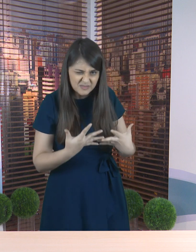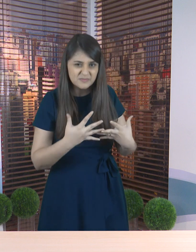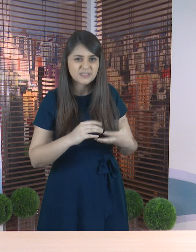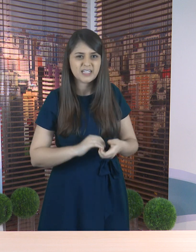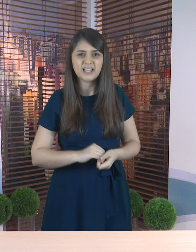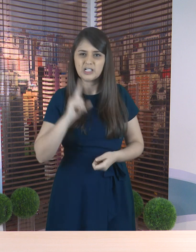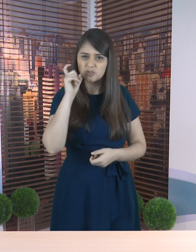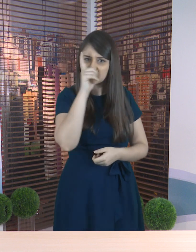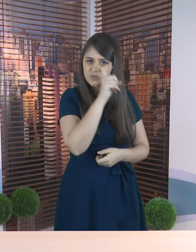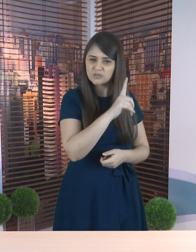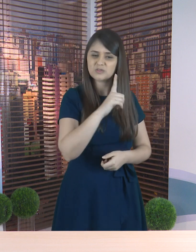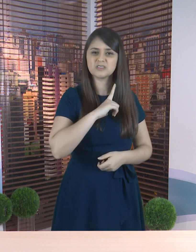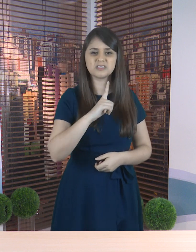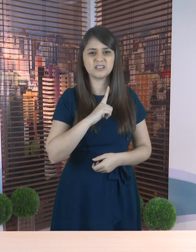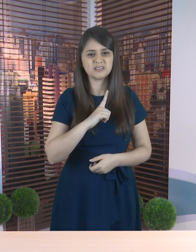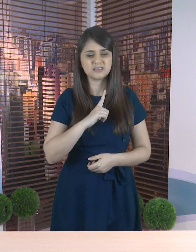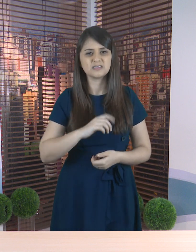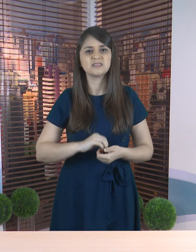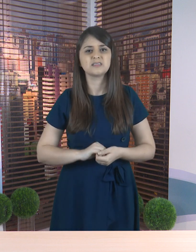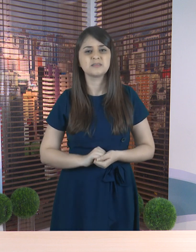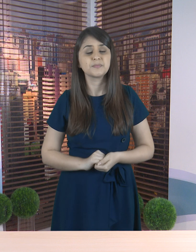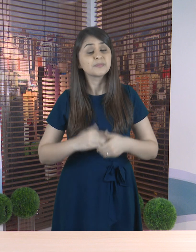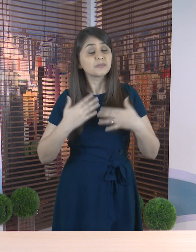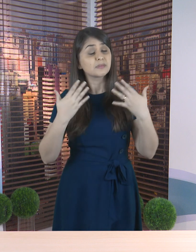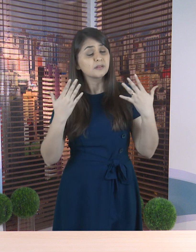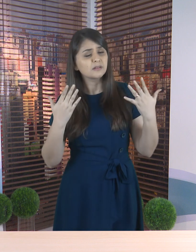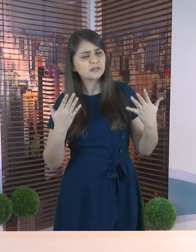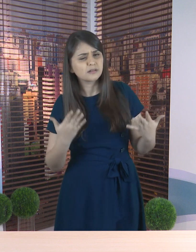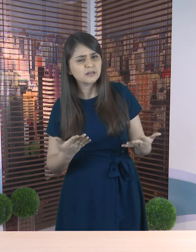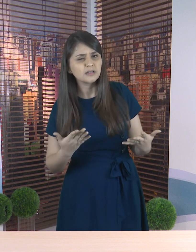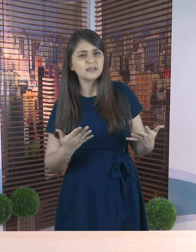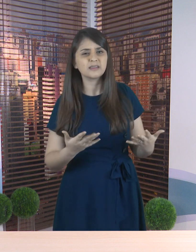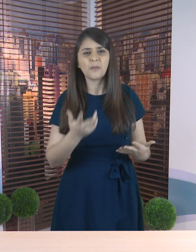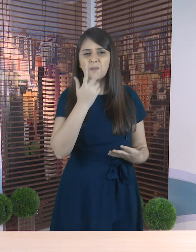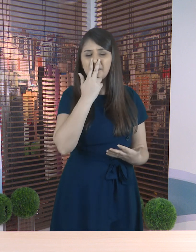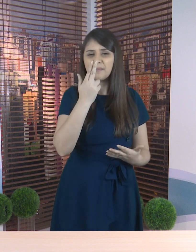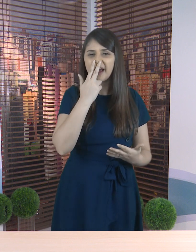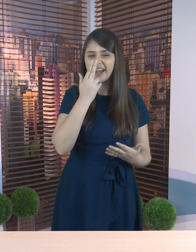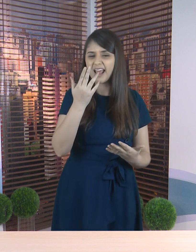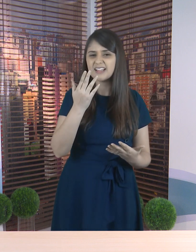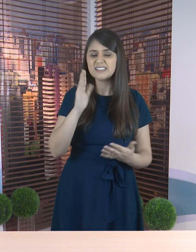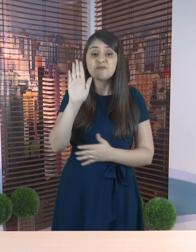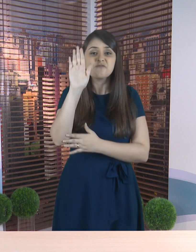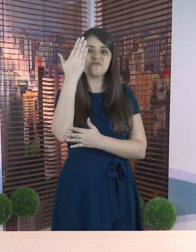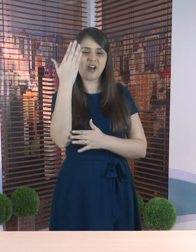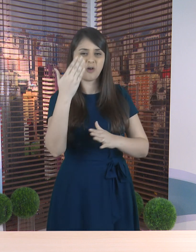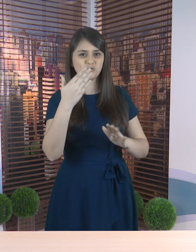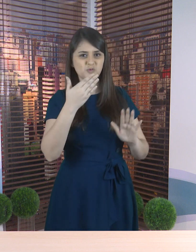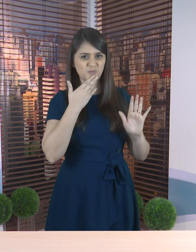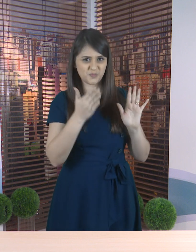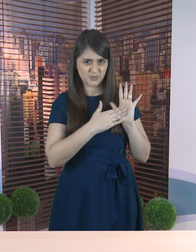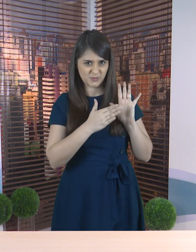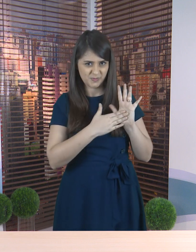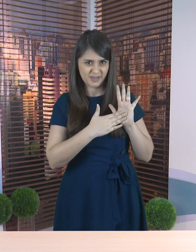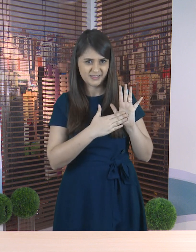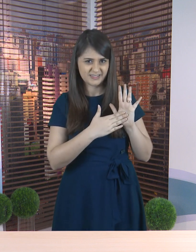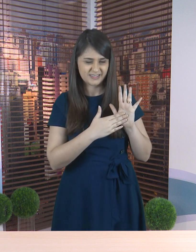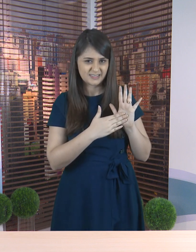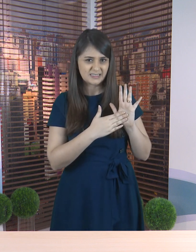preço que deve ser pago a fim de, com elas, crescer. O curioso é que Zofar dá